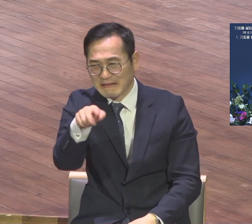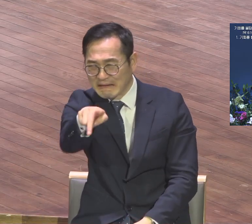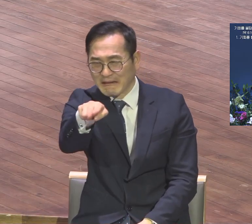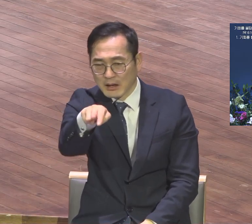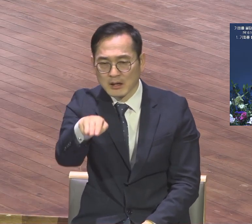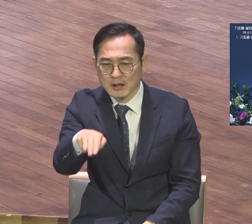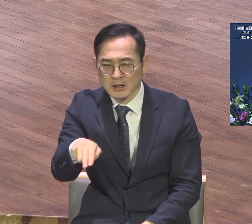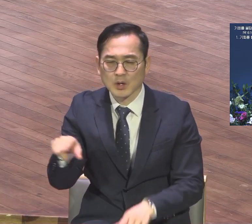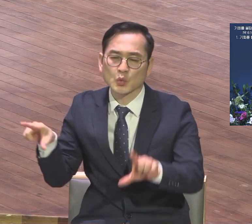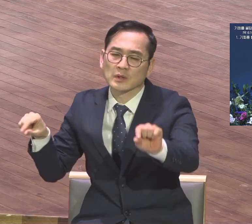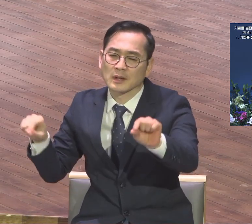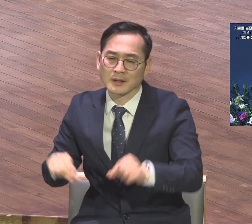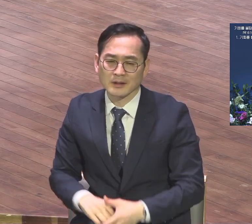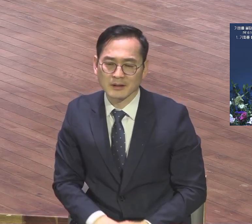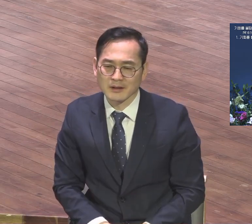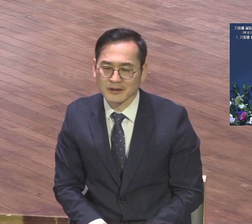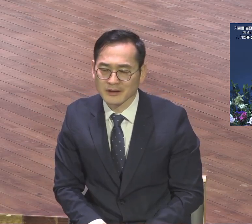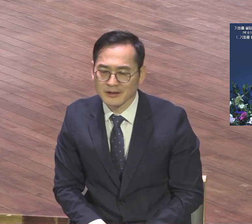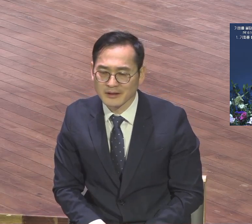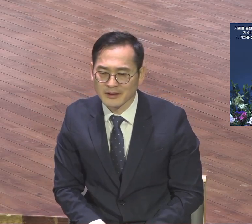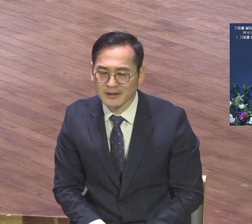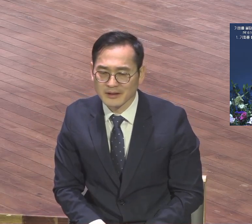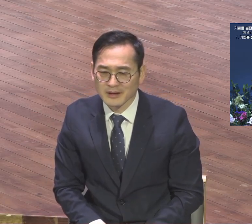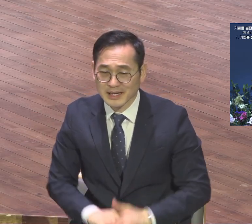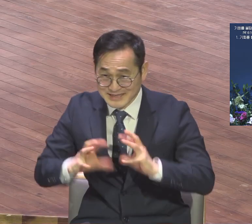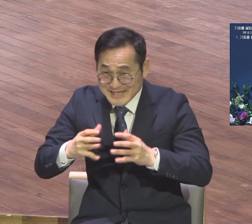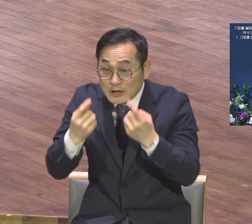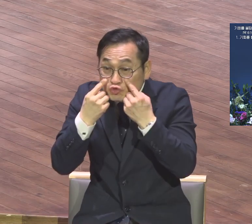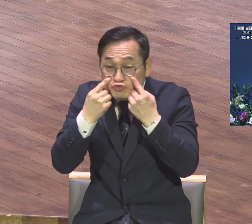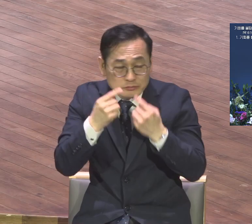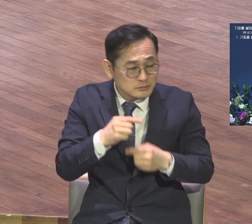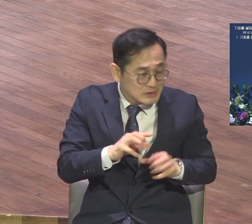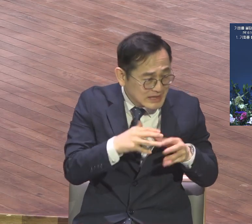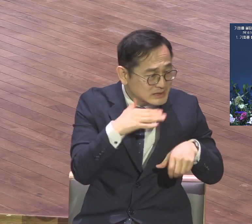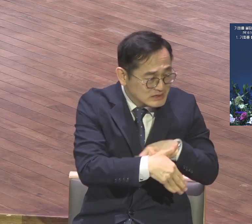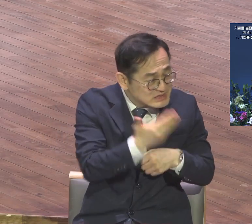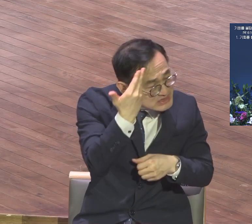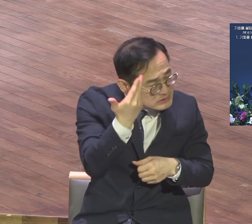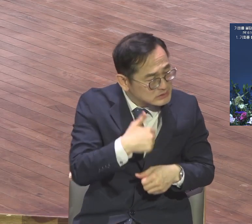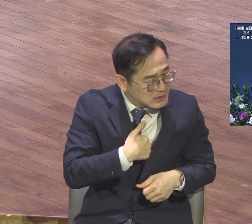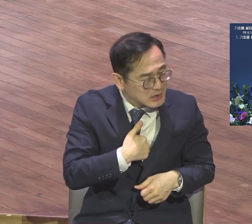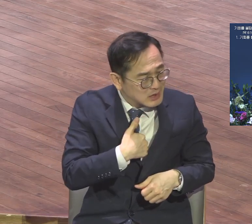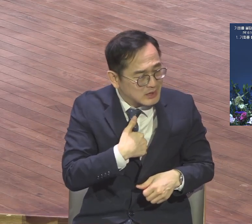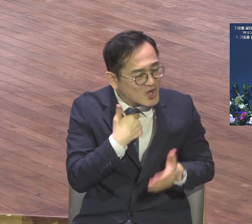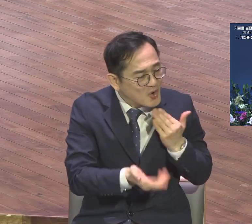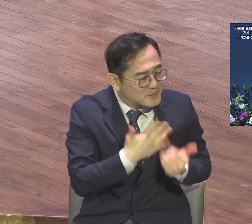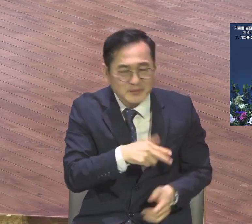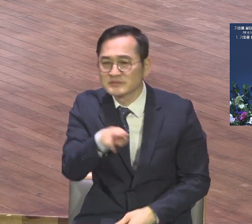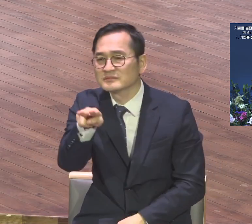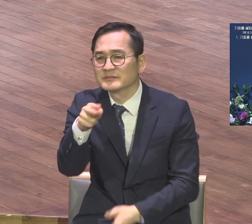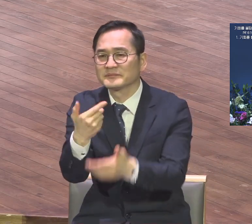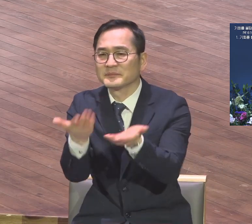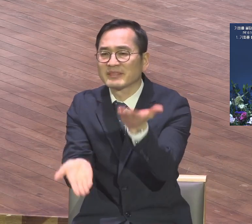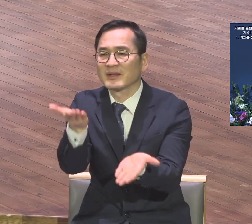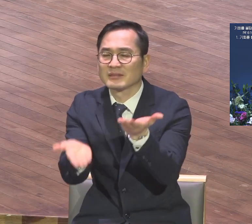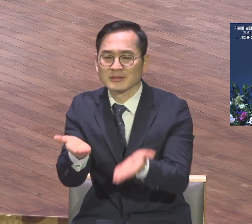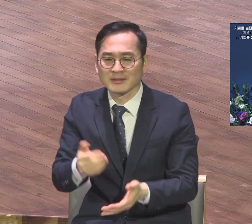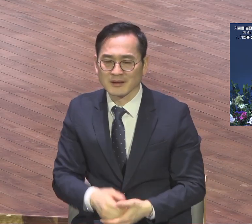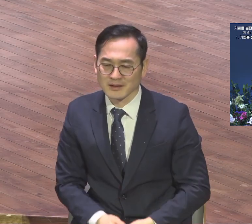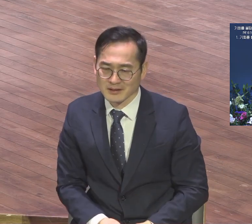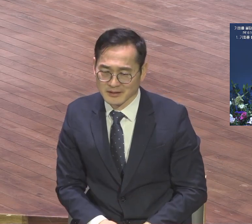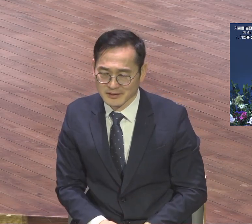세상 기준 가지고 예수를 보니까 이게 도대체 이해가 안 되는 거예요. 예수님께서 창세기 3장의